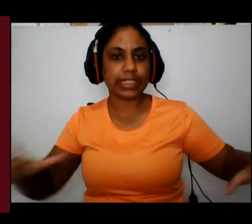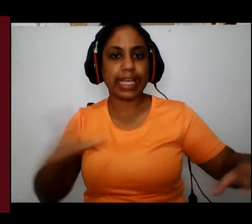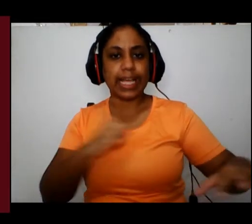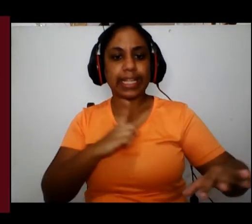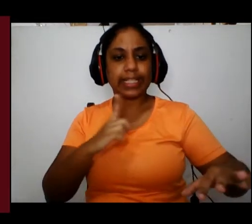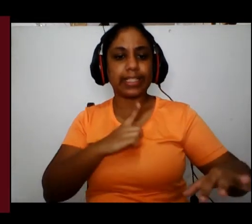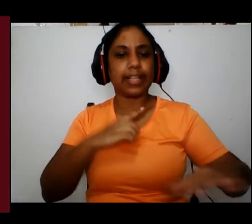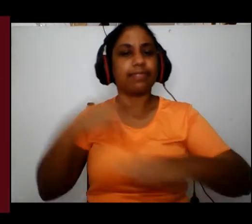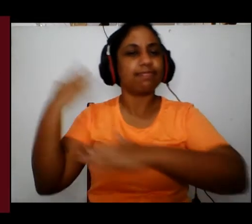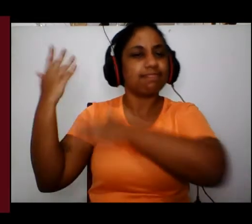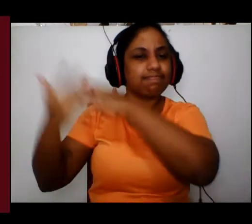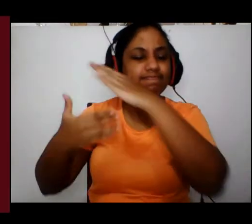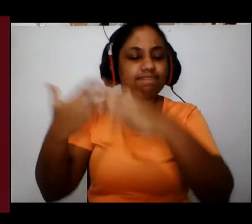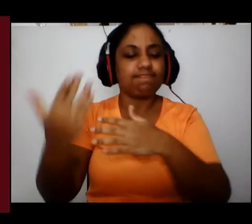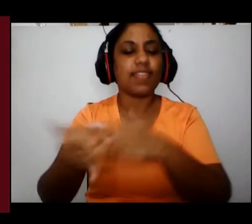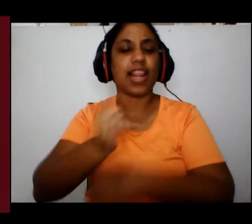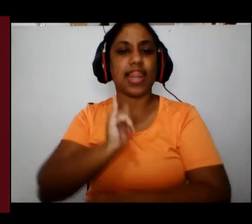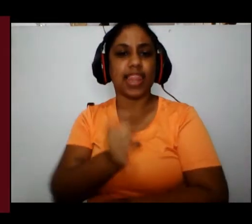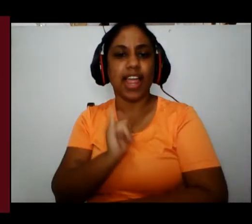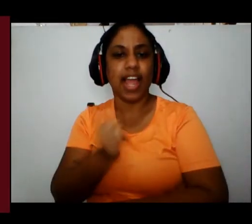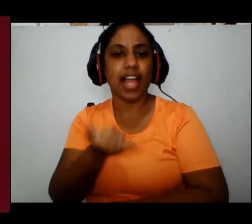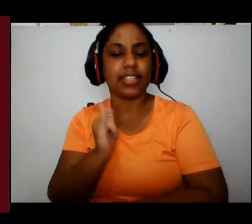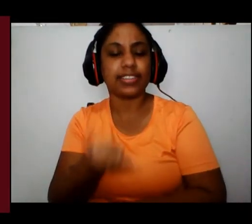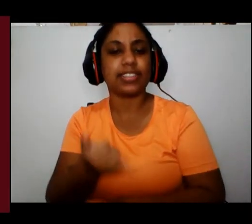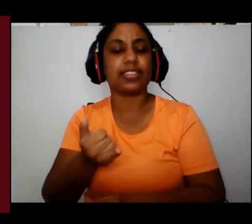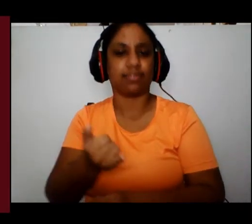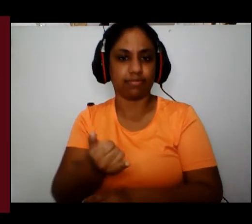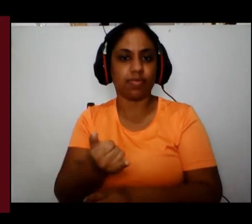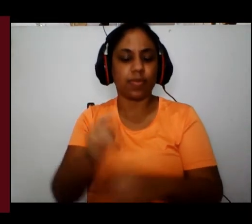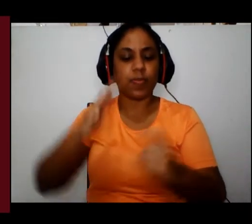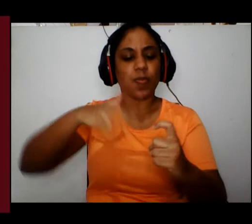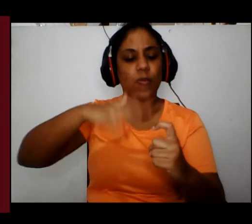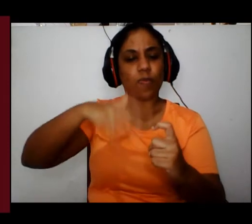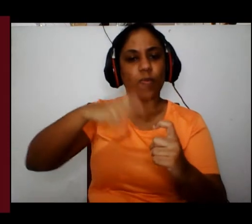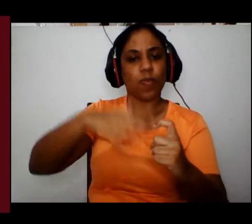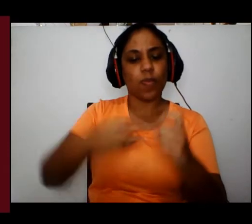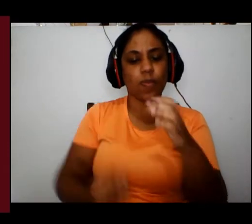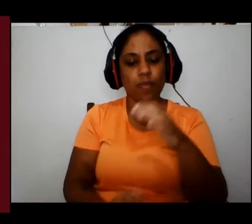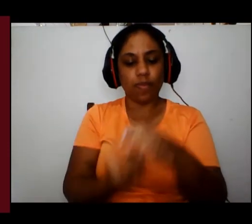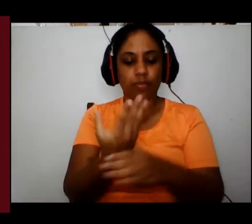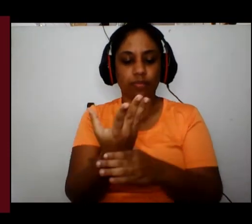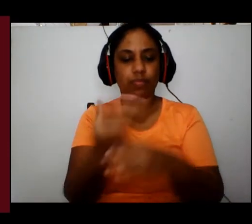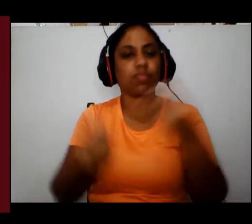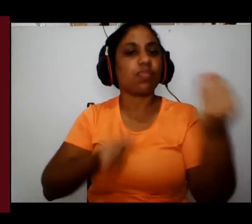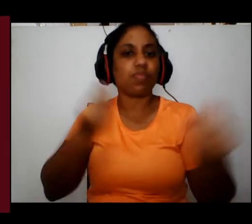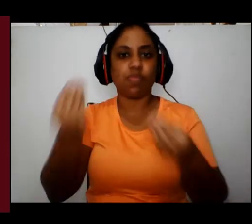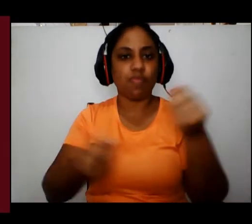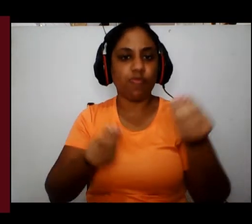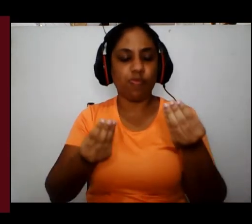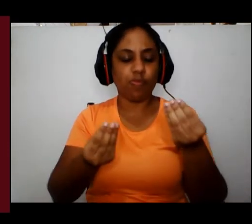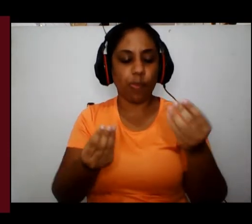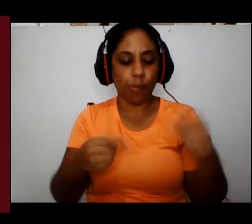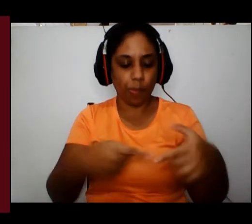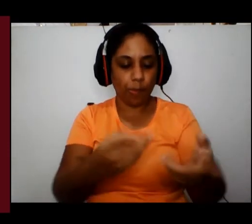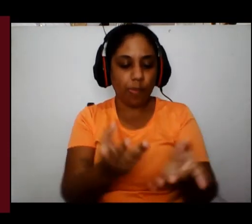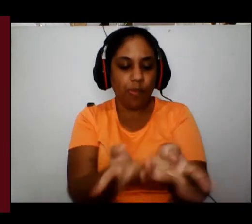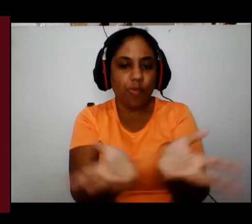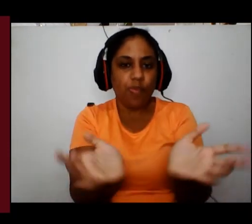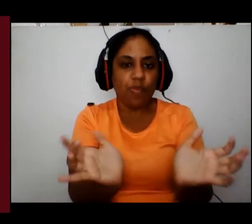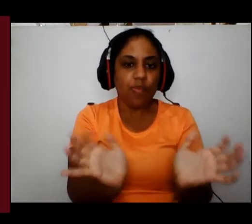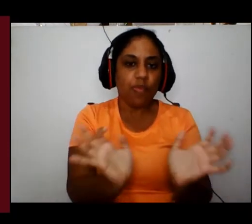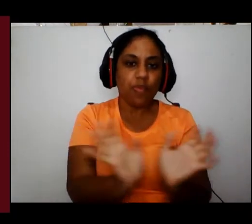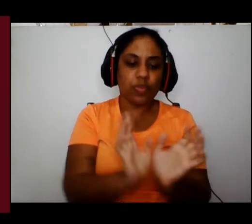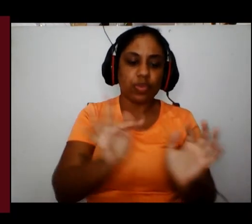tem toda uma explicação mitológica, uma narrativa mitológica que conta como foi que a Vitória Régia, que